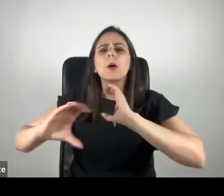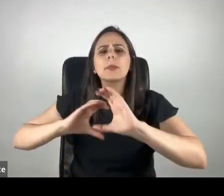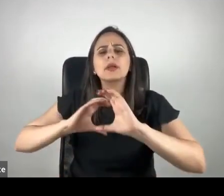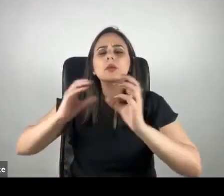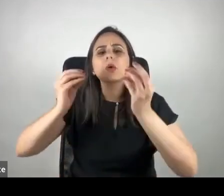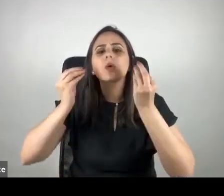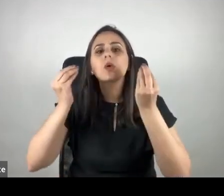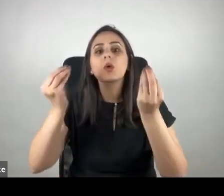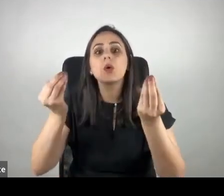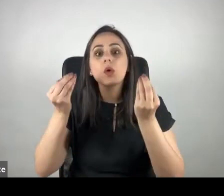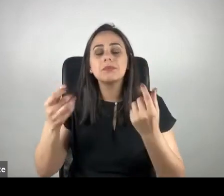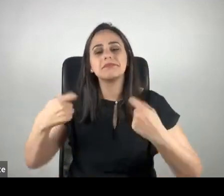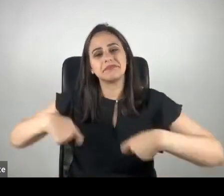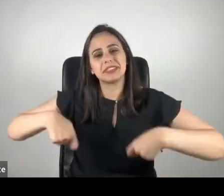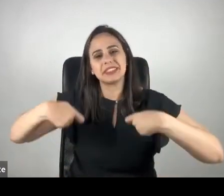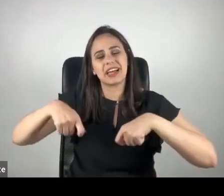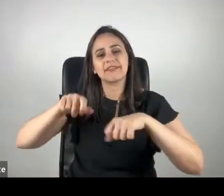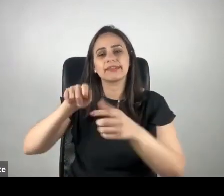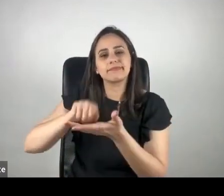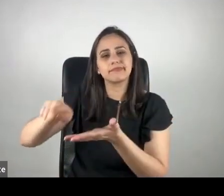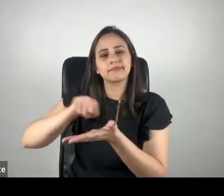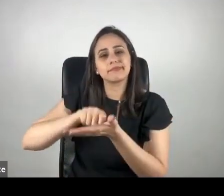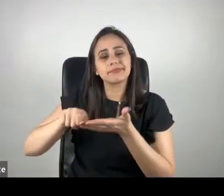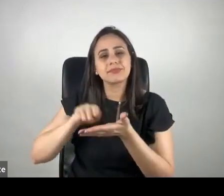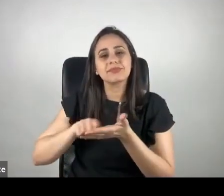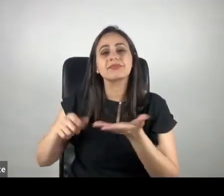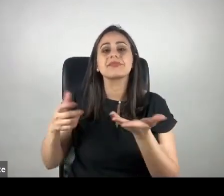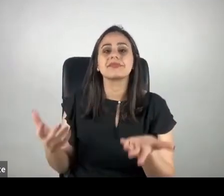comunicar, eles precisavam escrever. Só que as